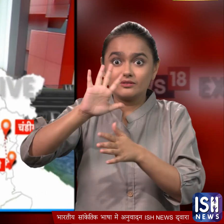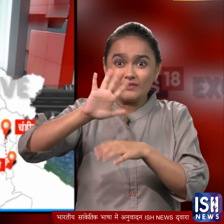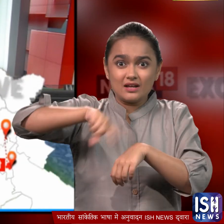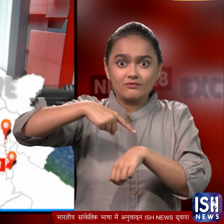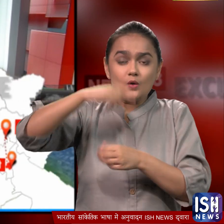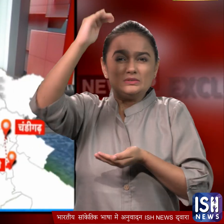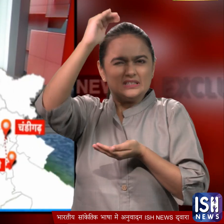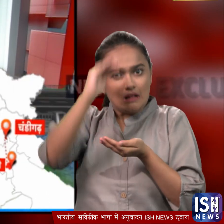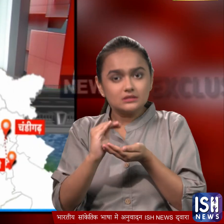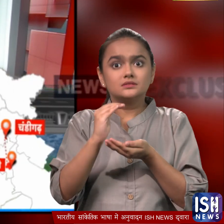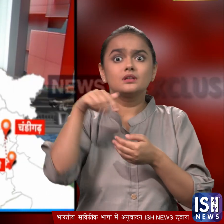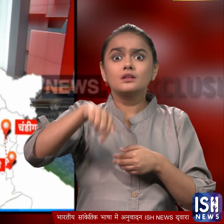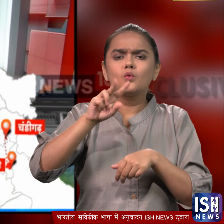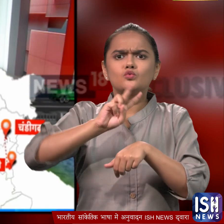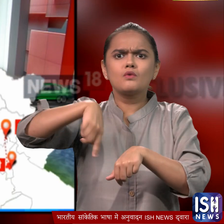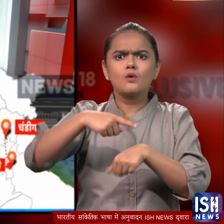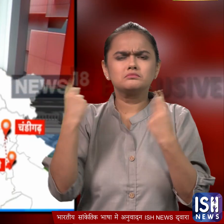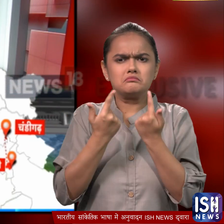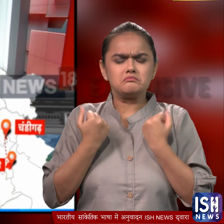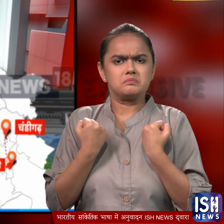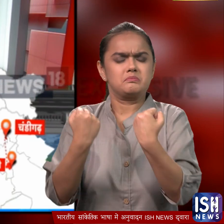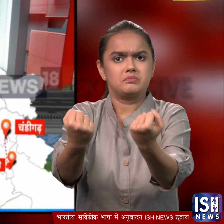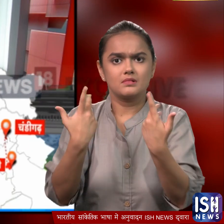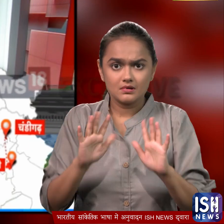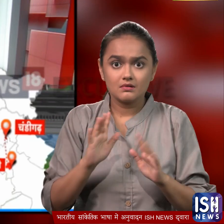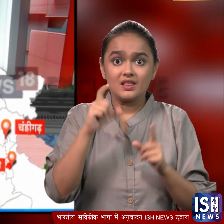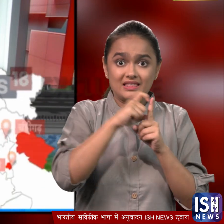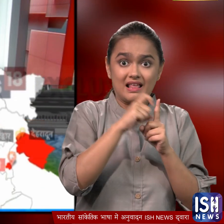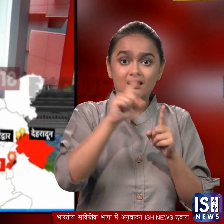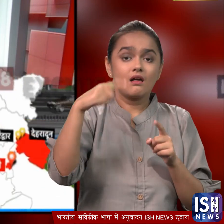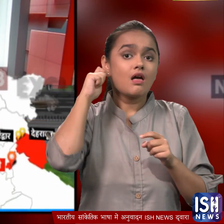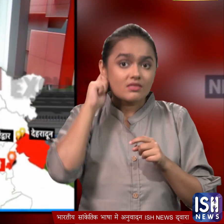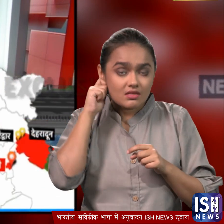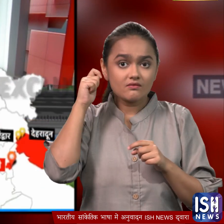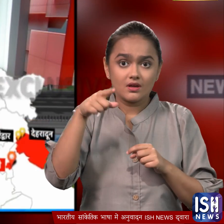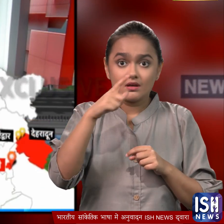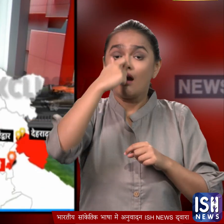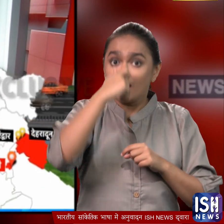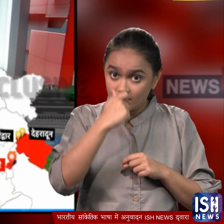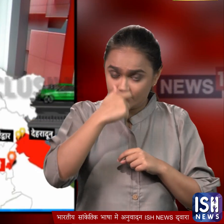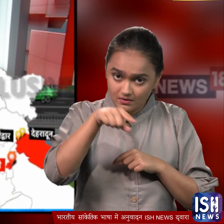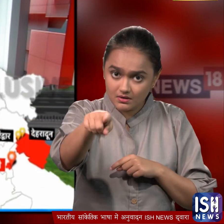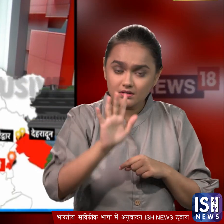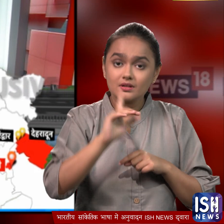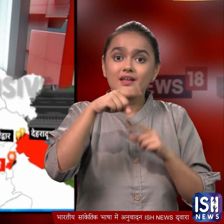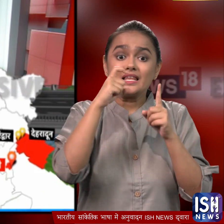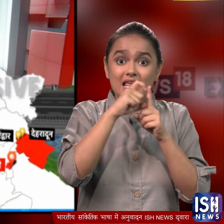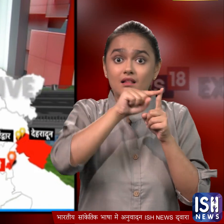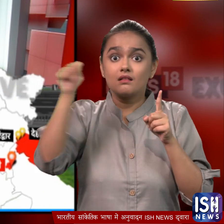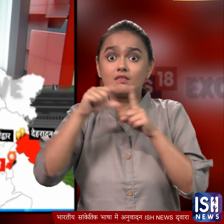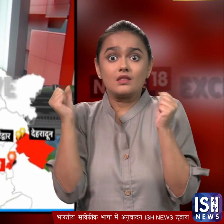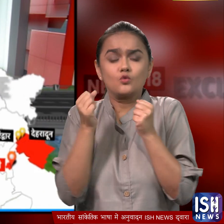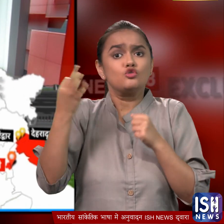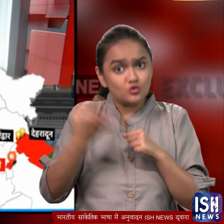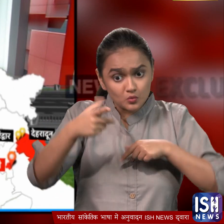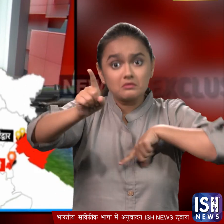दूरी 5 घंटे से कम होकर 2 घंटे रह जाएगी। इसी तरह दिल्ली से हरिद्वार और दिल्ली से देहरादून का फासला कम